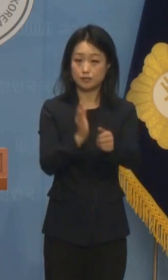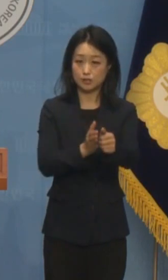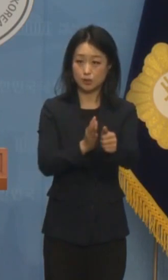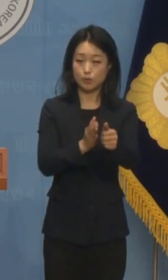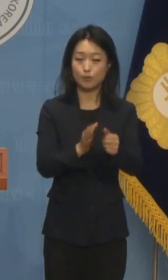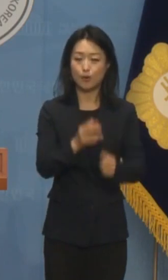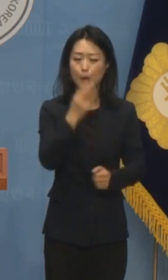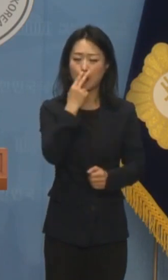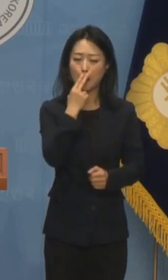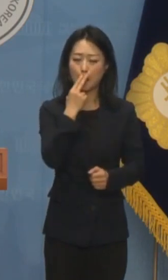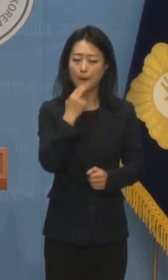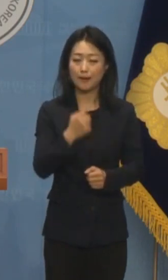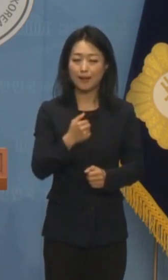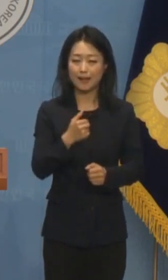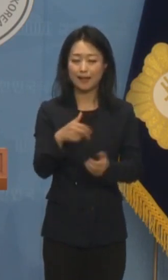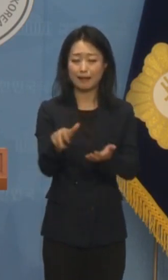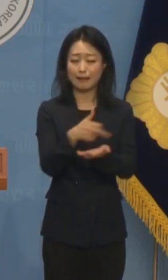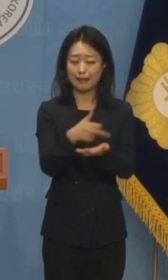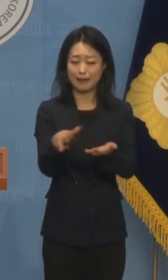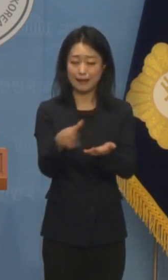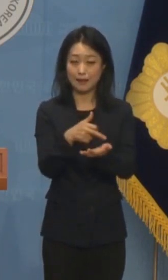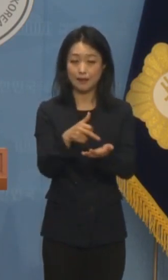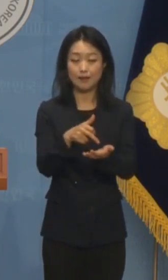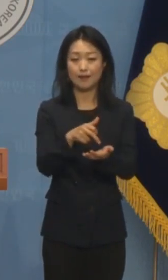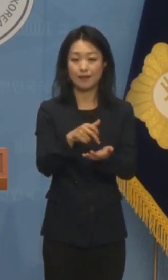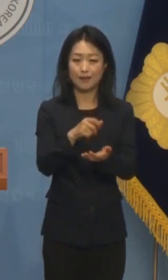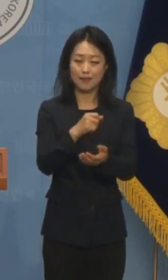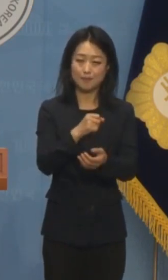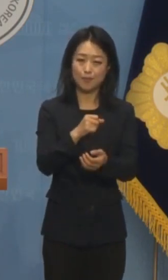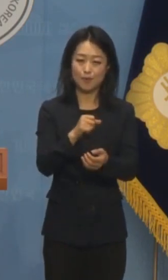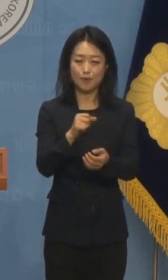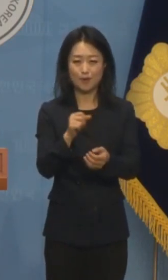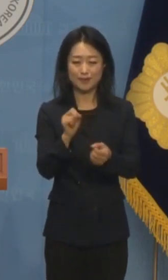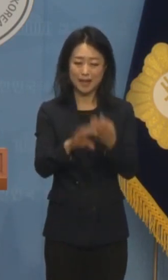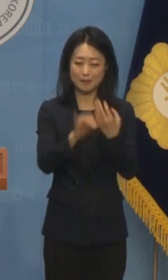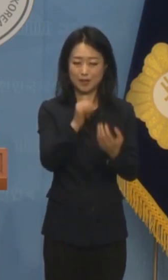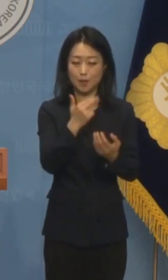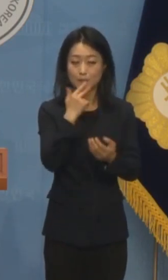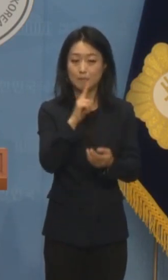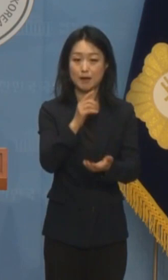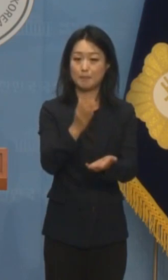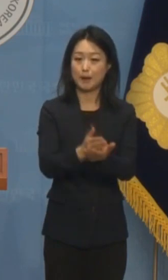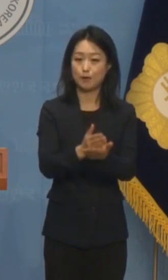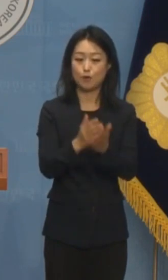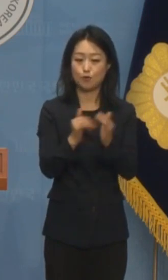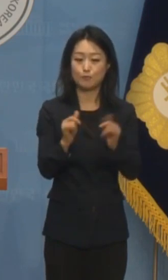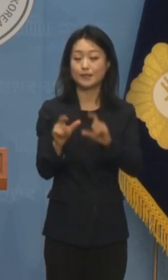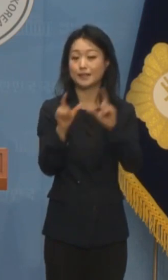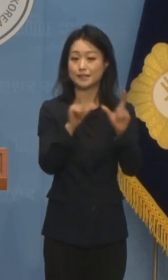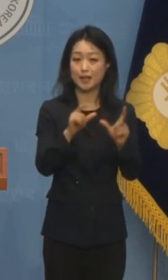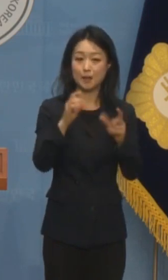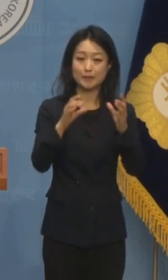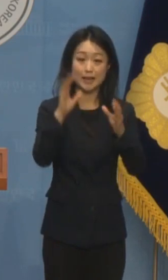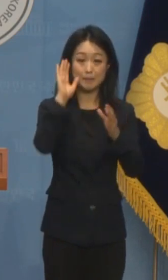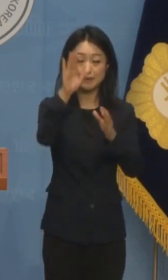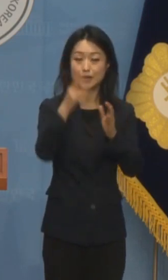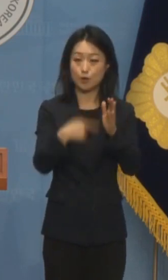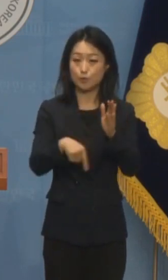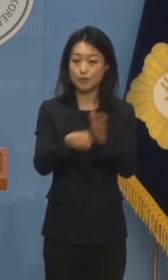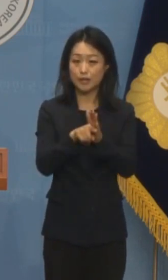유치하고 천박한 일심 논쟁을 종결하고 국민의 삶 나라의 미래를 논하는